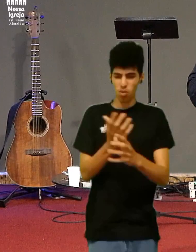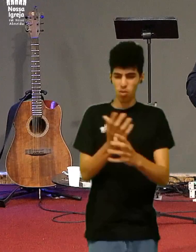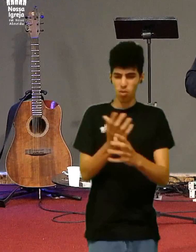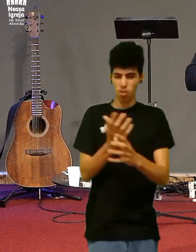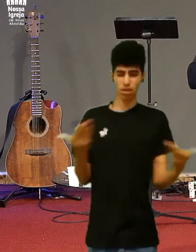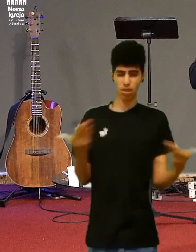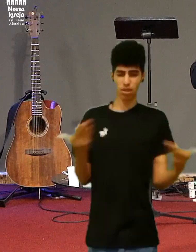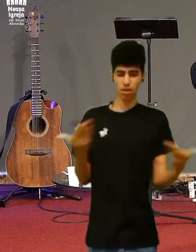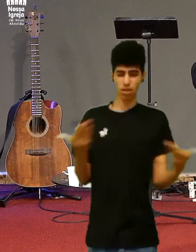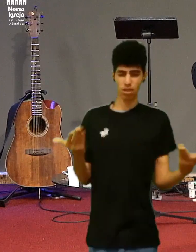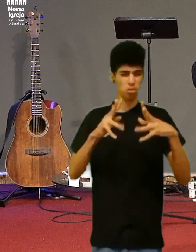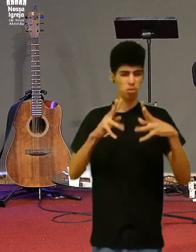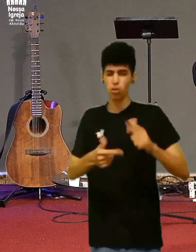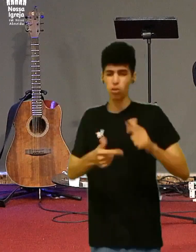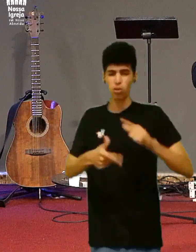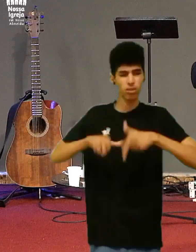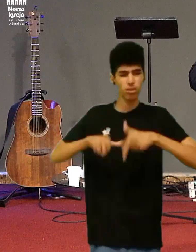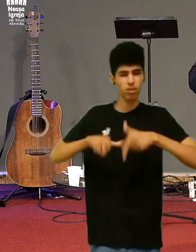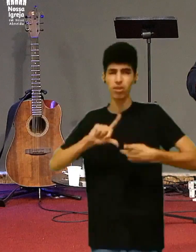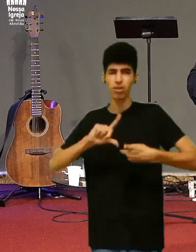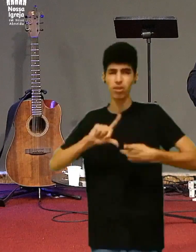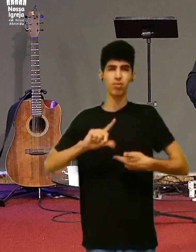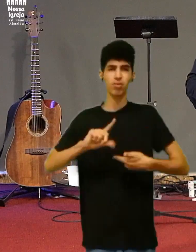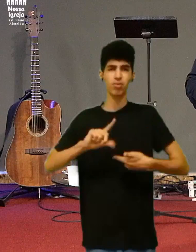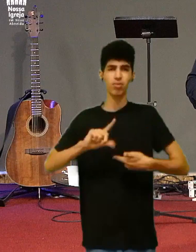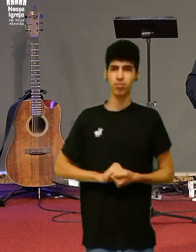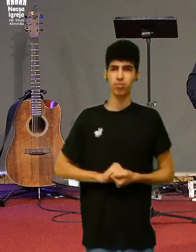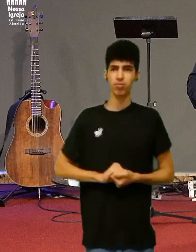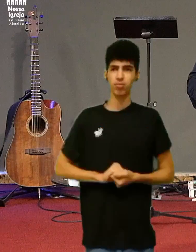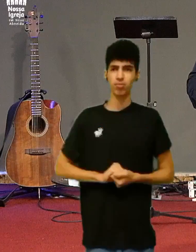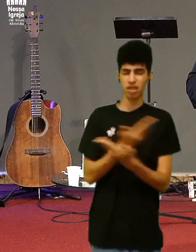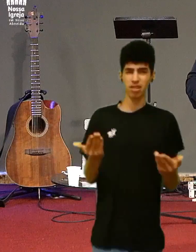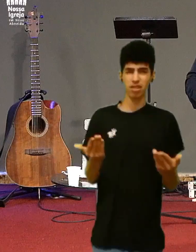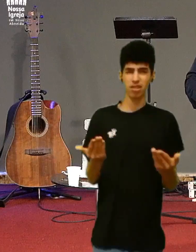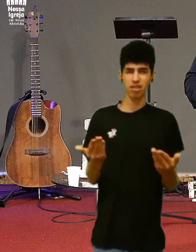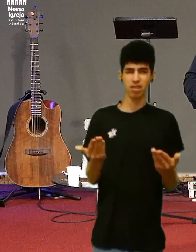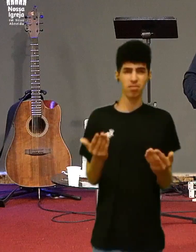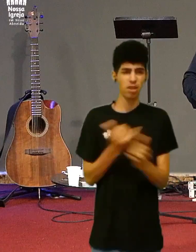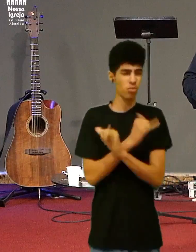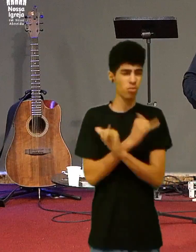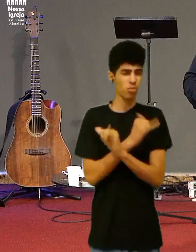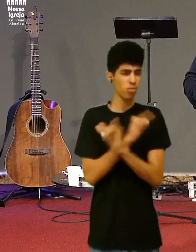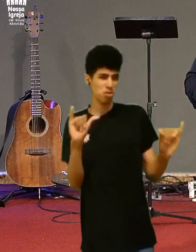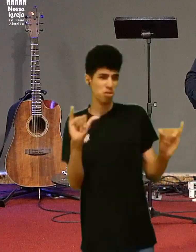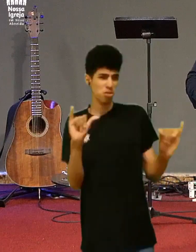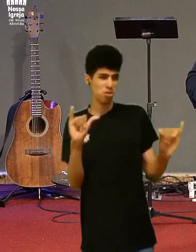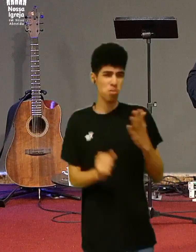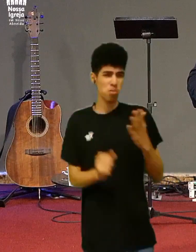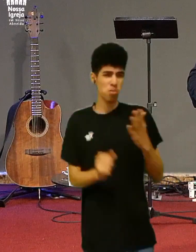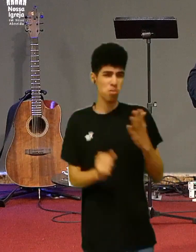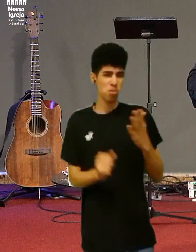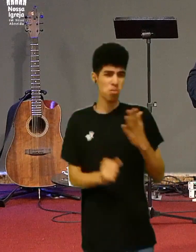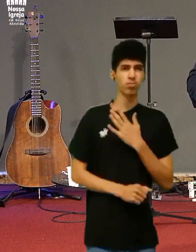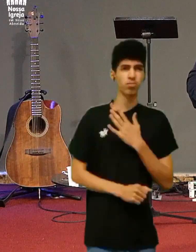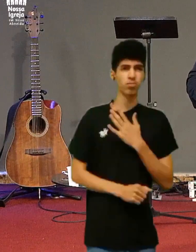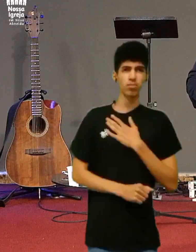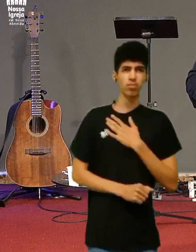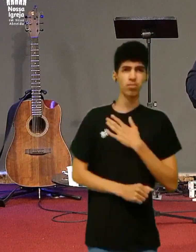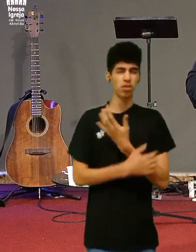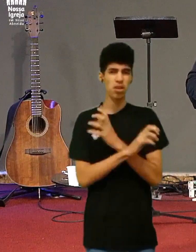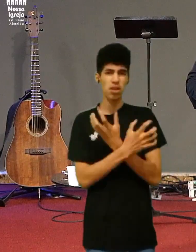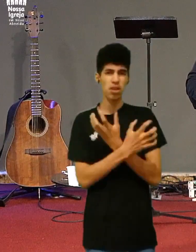Israel. Eis que dizem: os nossos ossos se secaram, e pereceu a nossa esperança, estamos de